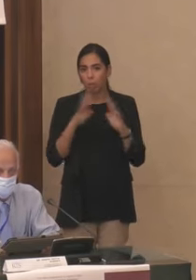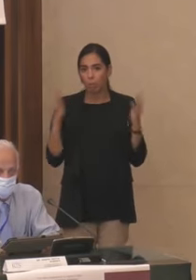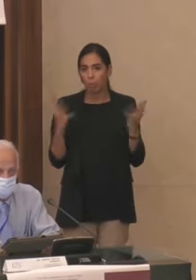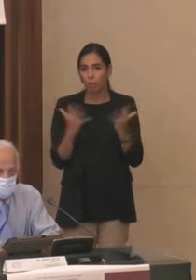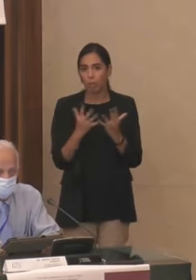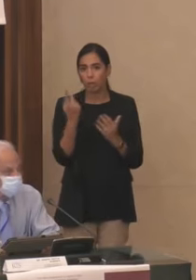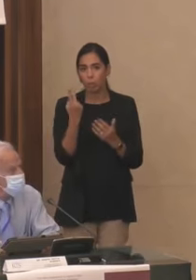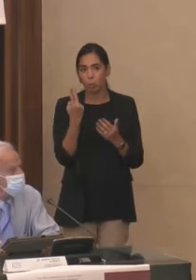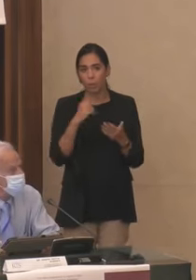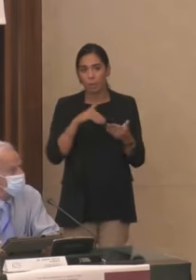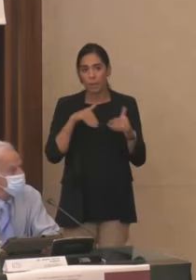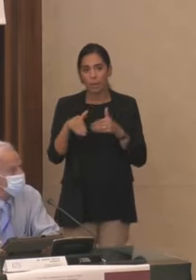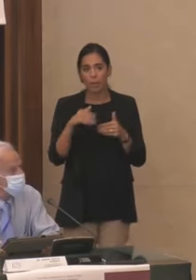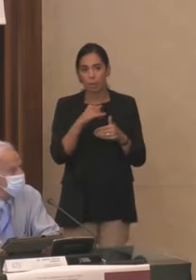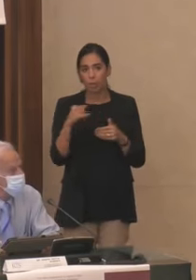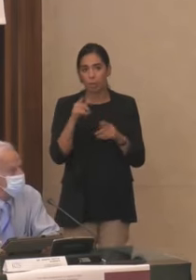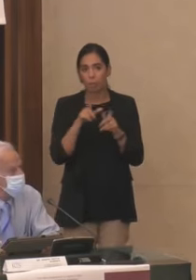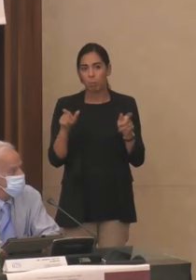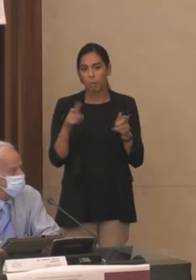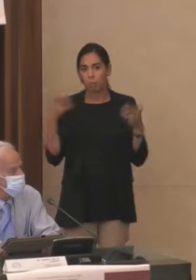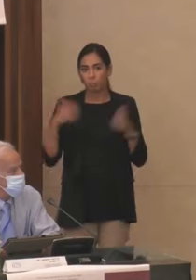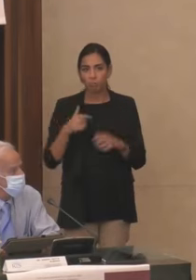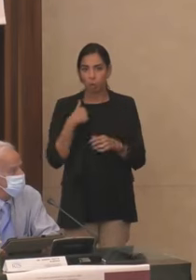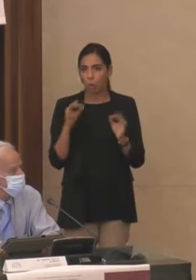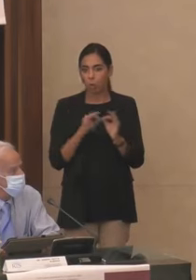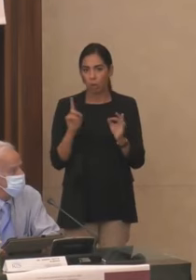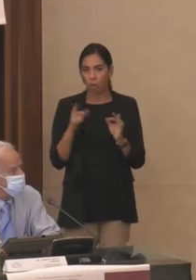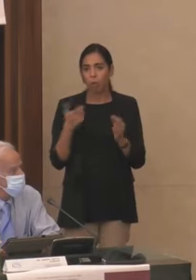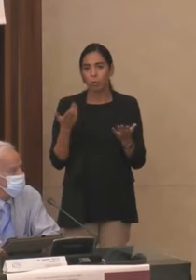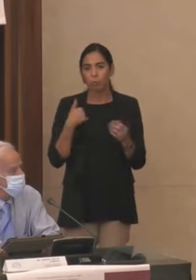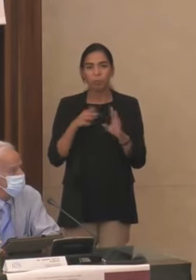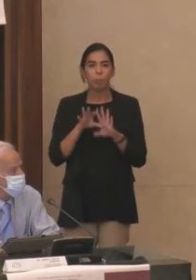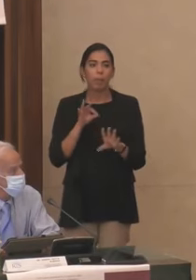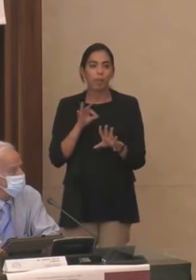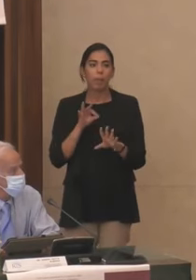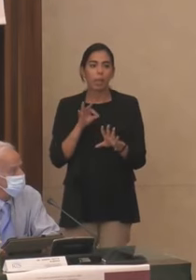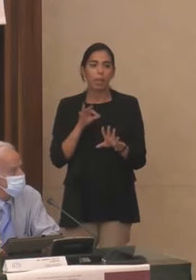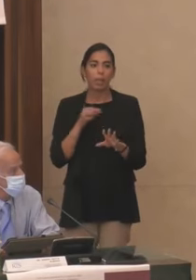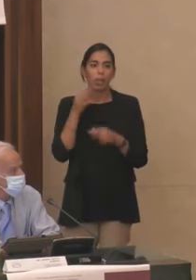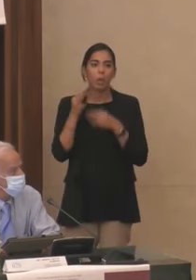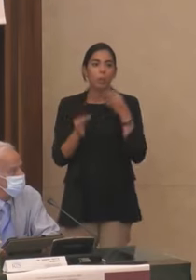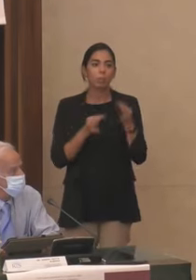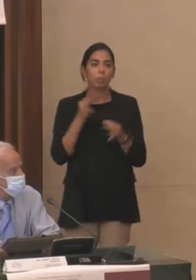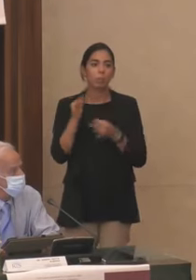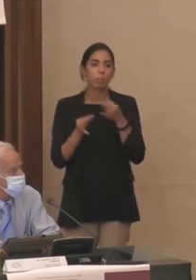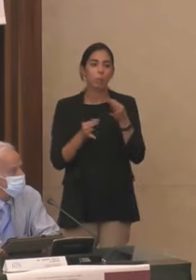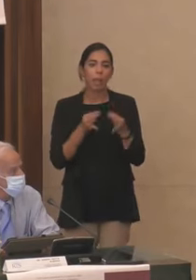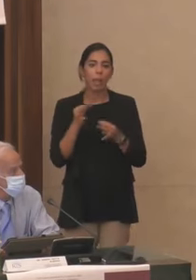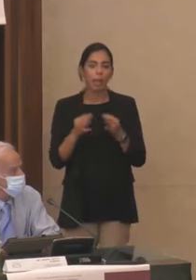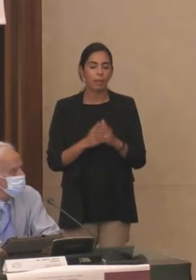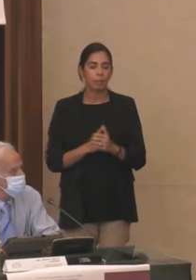invece vorrebbero fare, e ci hanno dichiarato tante volte, allora preferisco parlarvi dell'applicazione senza farvela vedere su un telefonino Android.